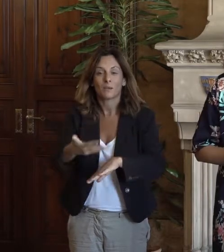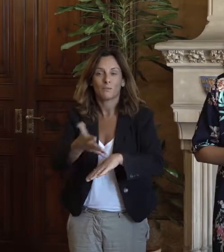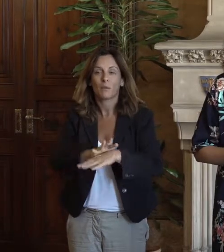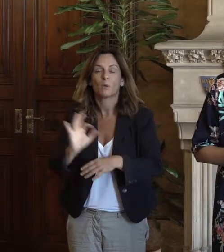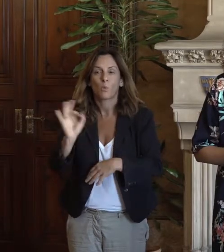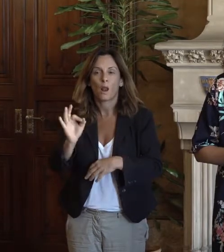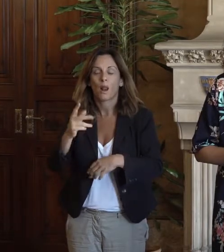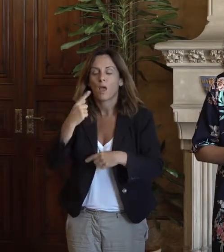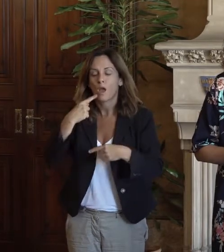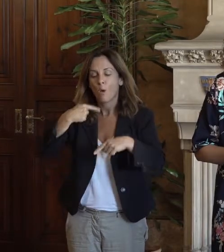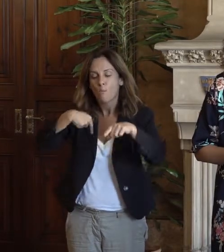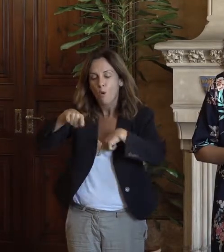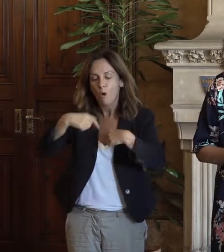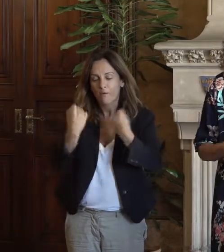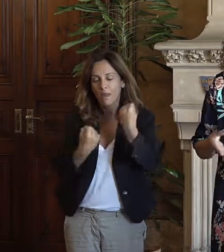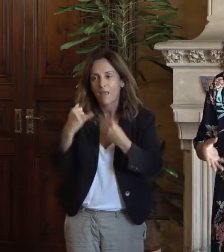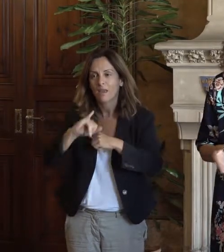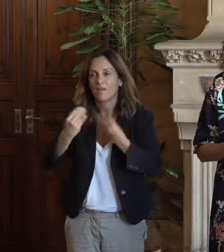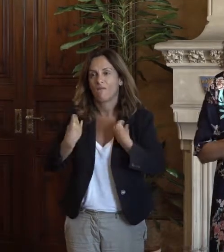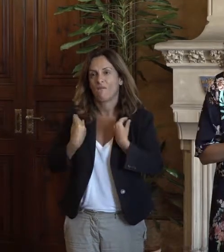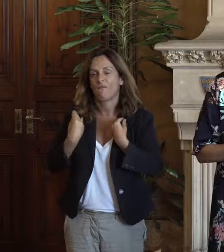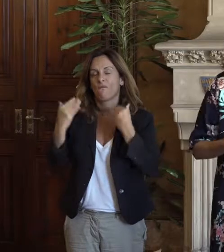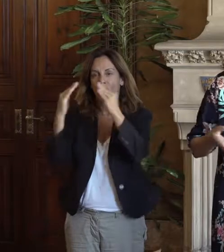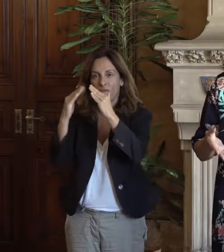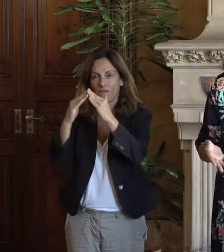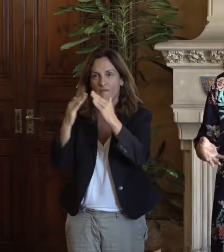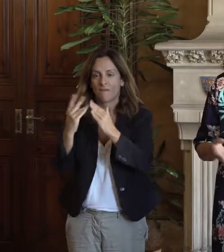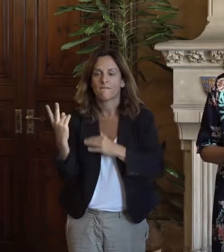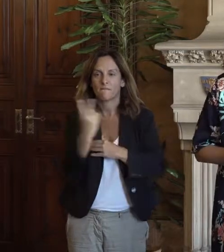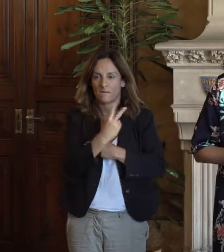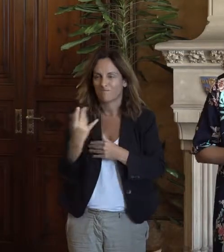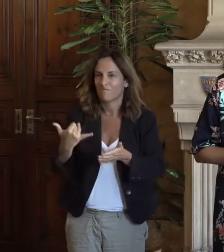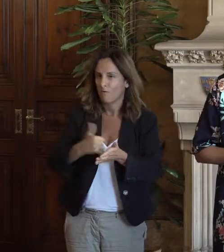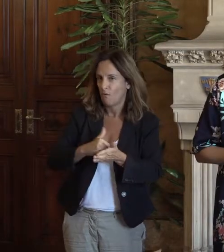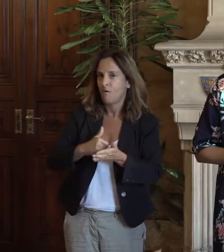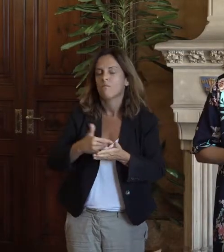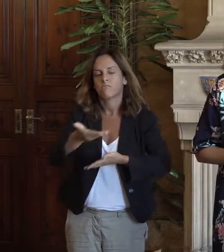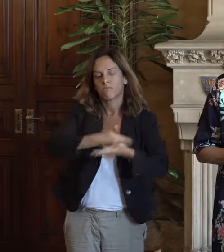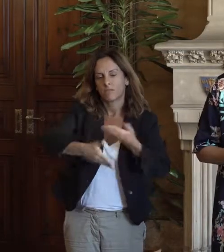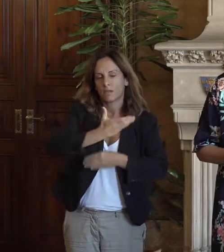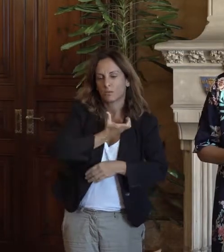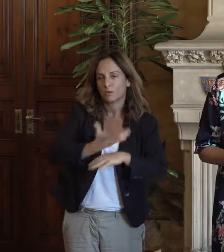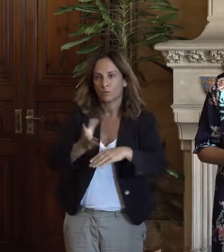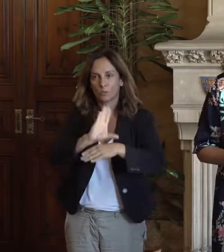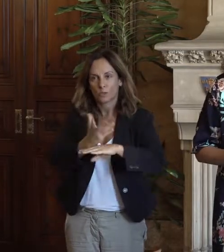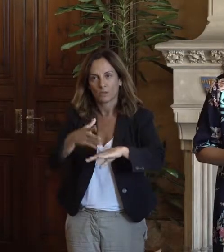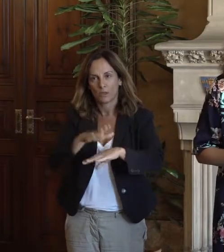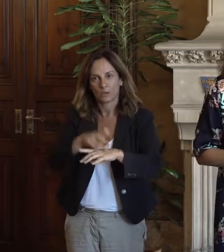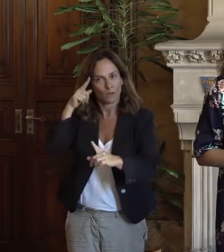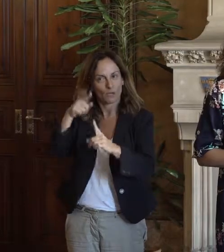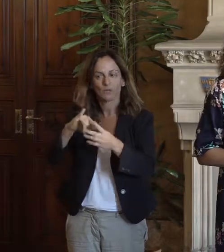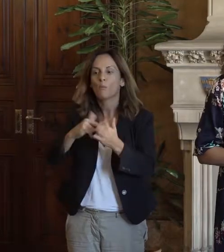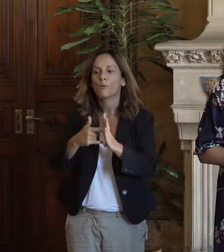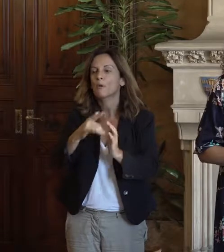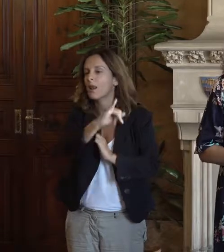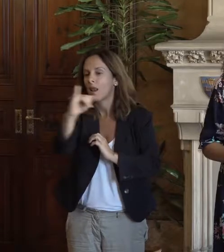el Consell de Mallorca hi pugui fer feina d'una forma molt decidida, molt coordinada, i puguem solucionar els problemes dels ciutadans el més aviat possible, no?